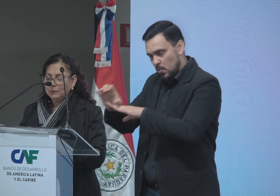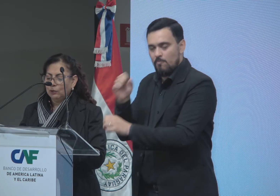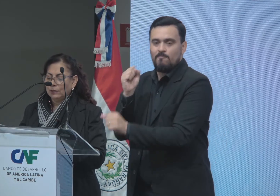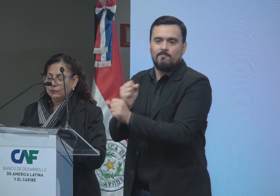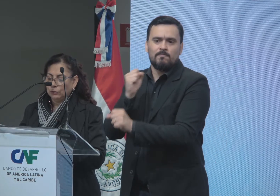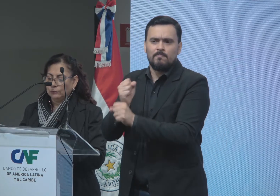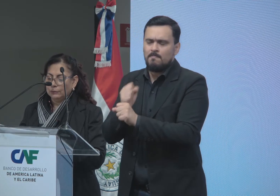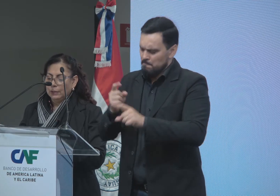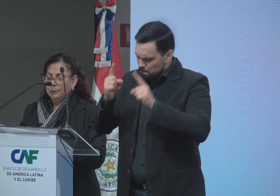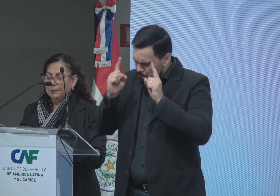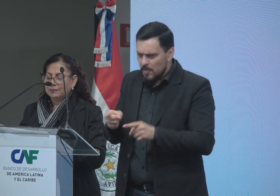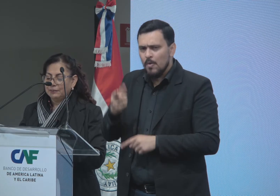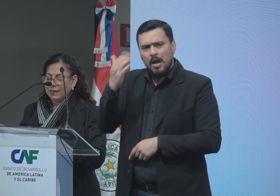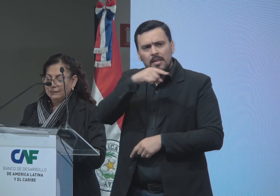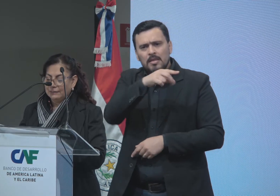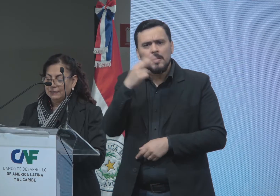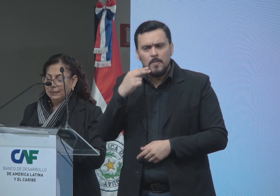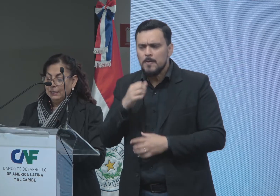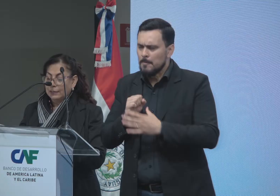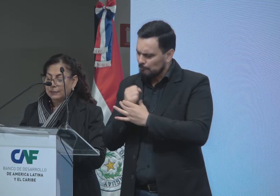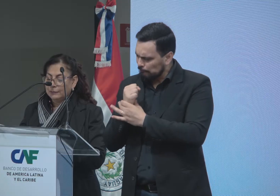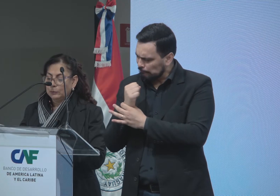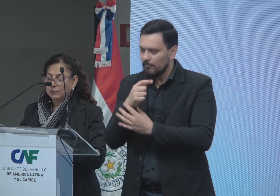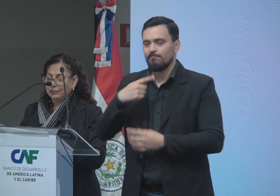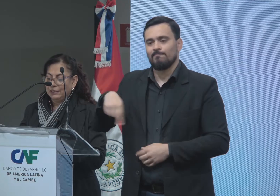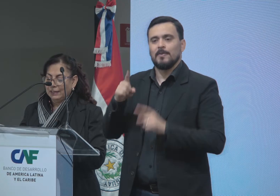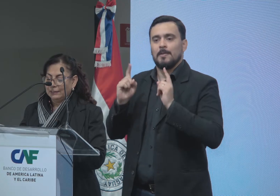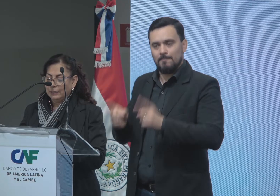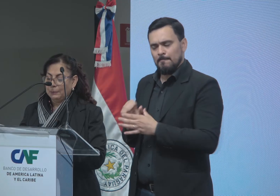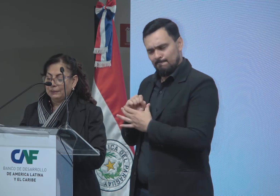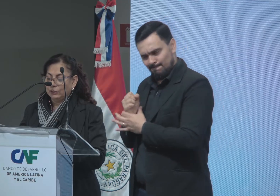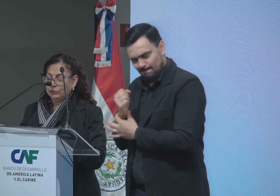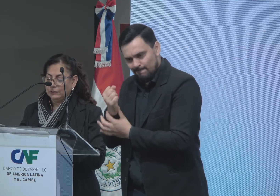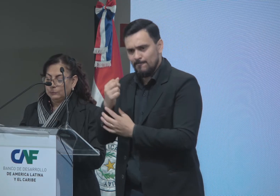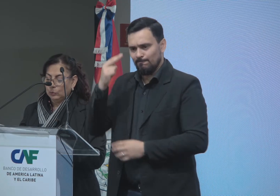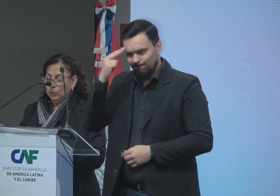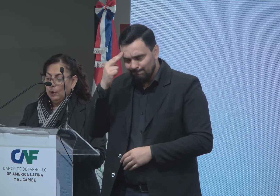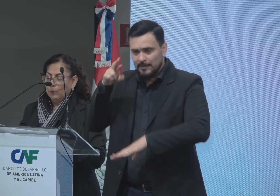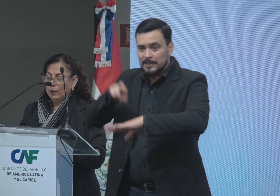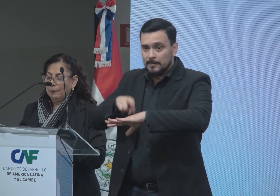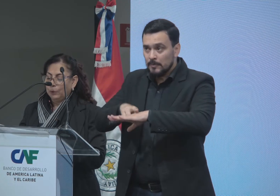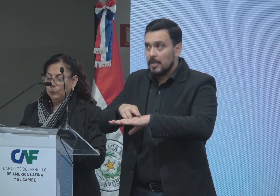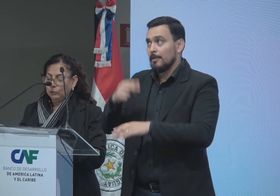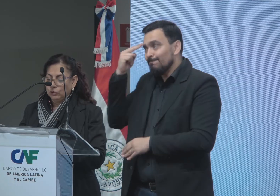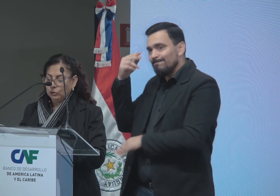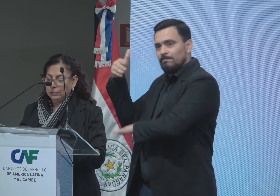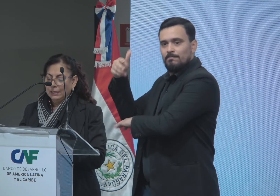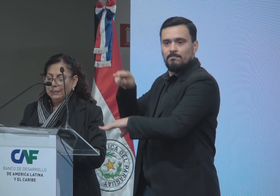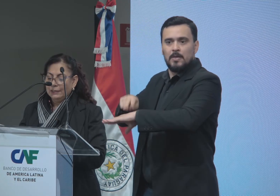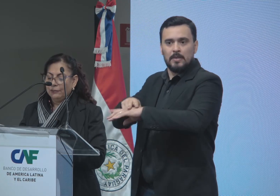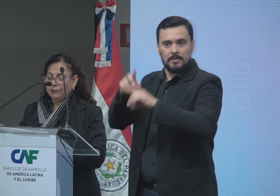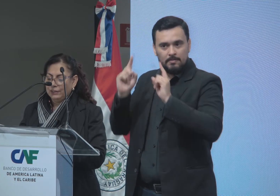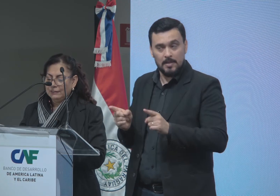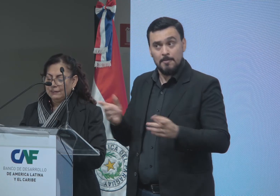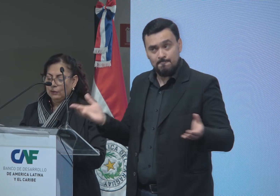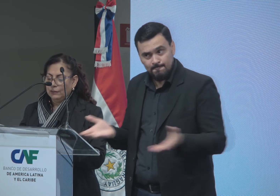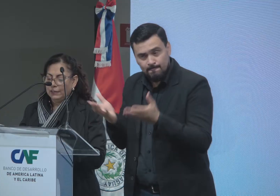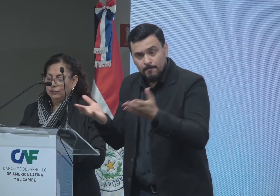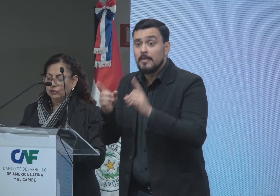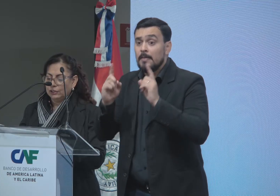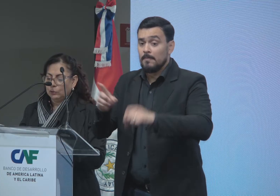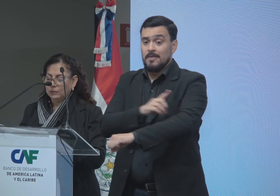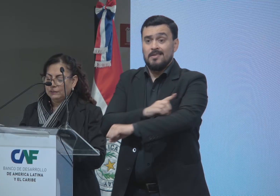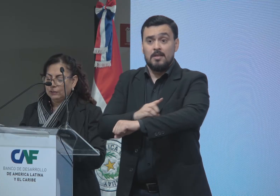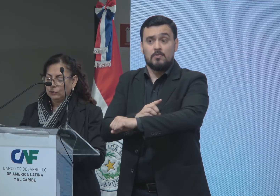misma vocación, perseverancia, responsabilidad y patriotismo, por la promoción y defensa de los